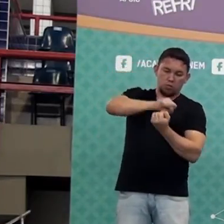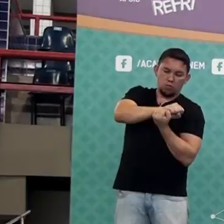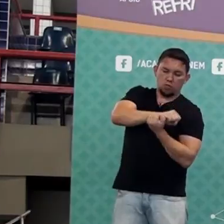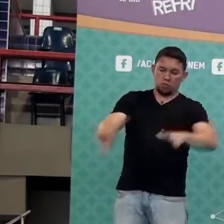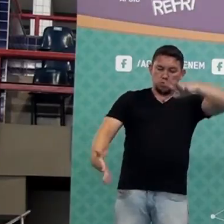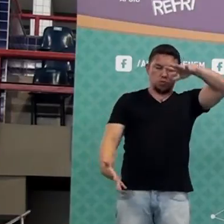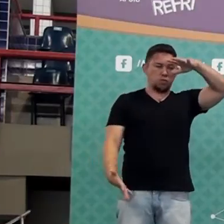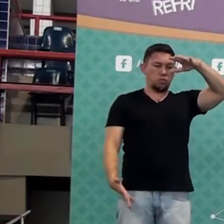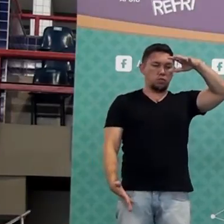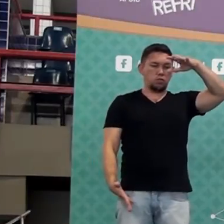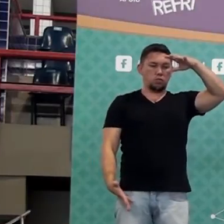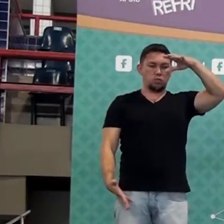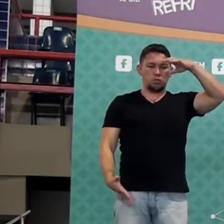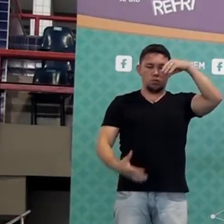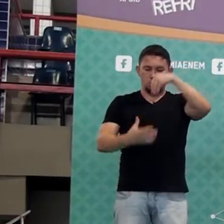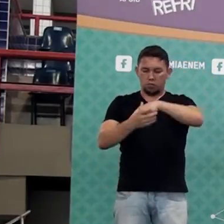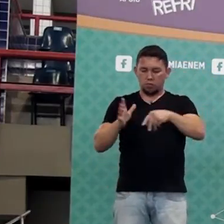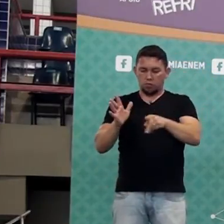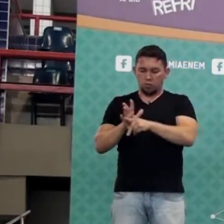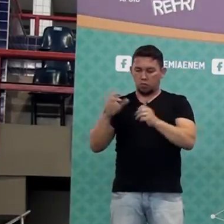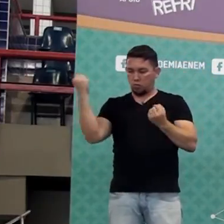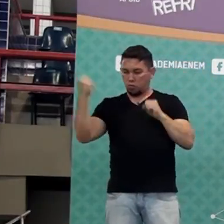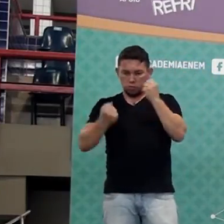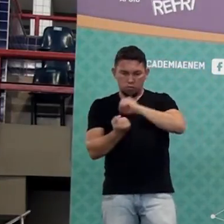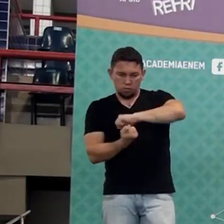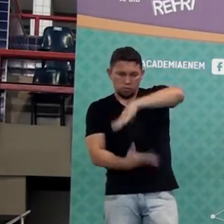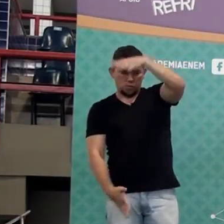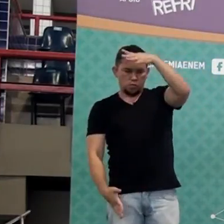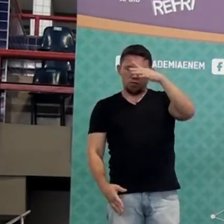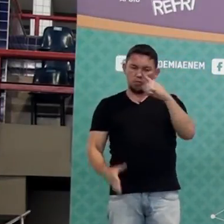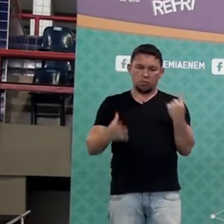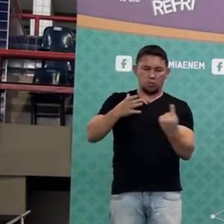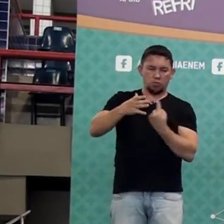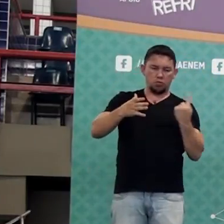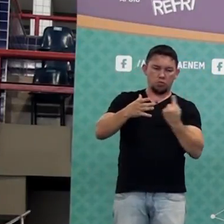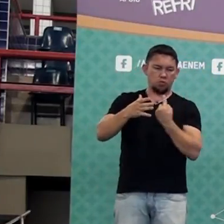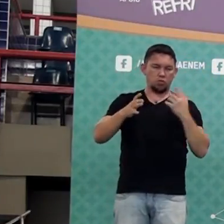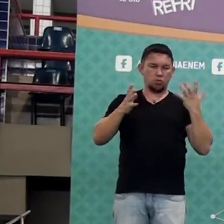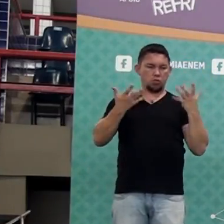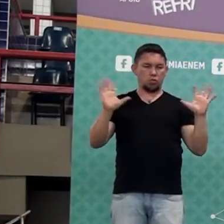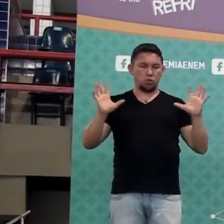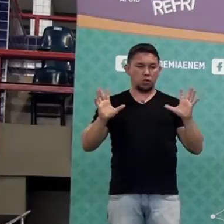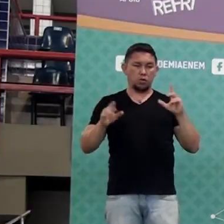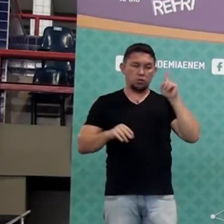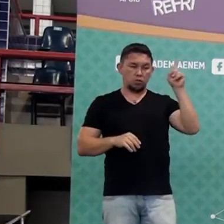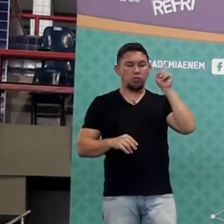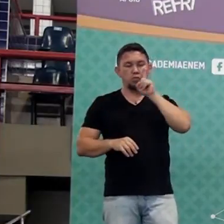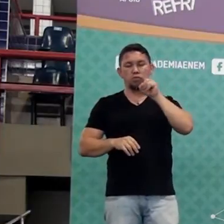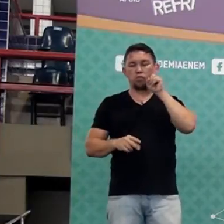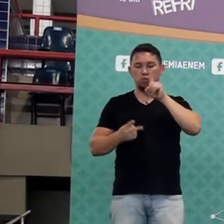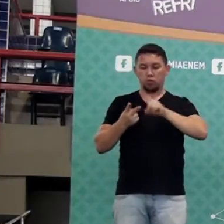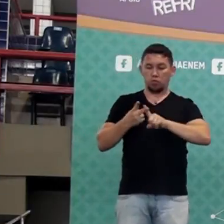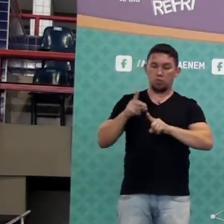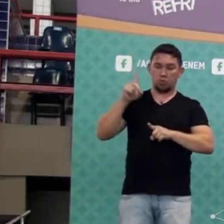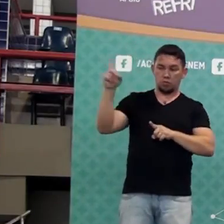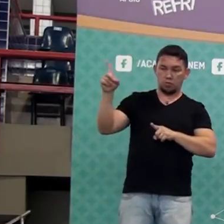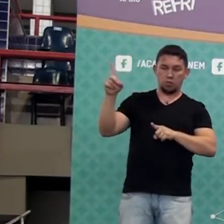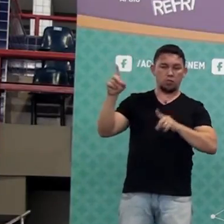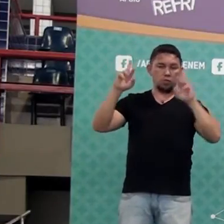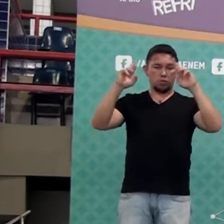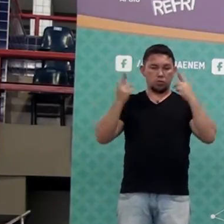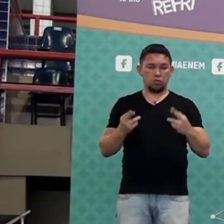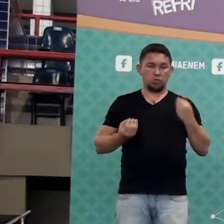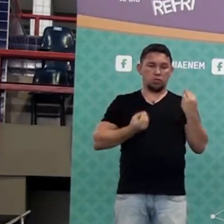Explodir. Lá na usina nuclear, ninguém quer que exploda o reator. Então, os americanos e os russos